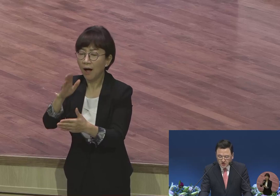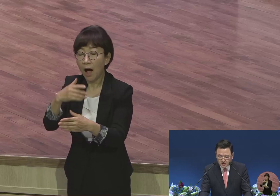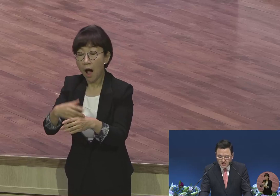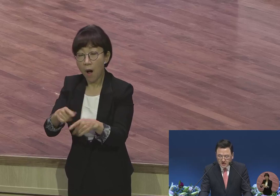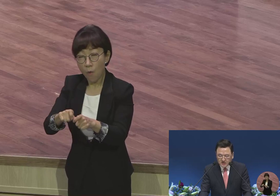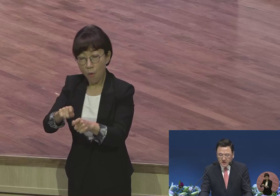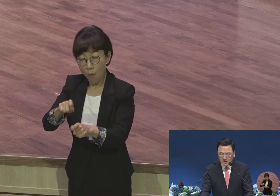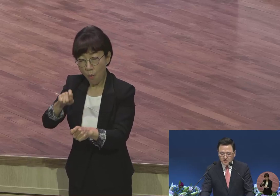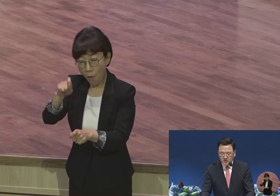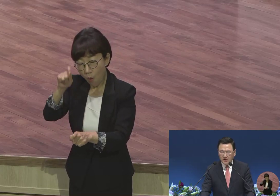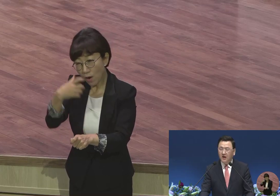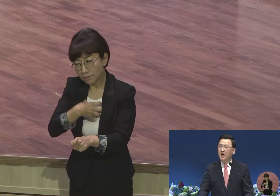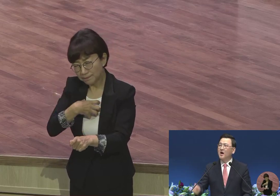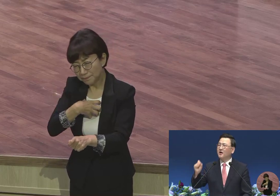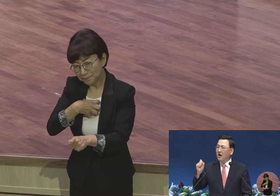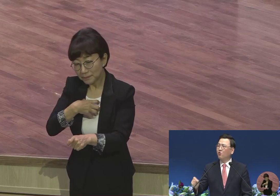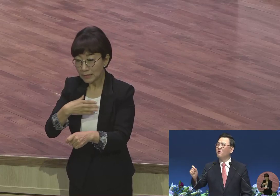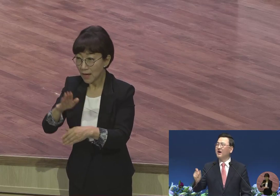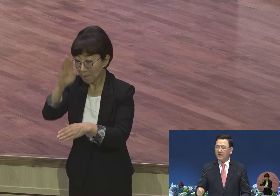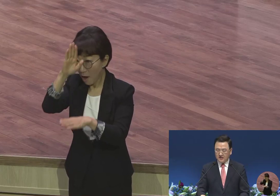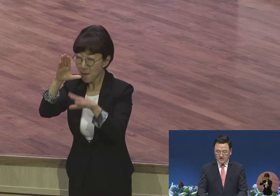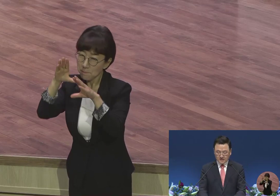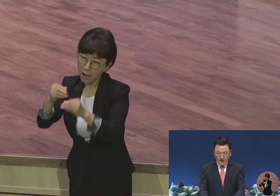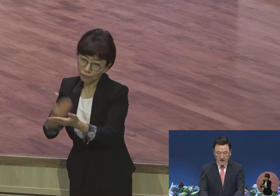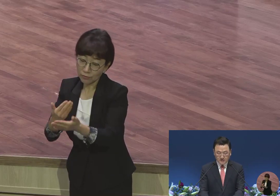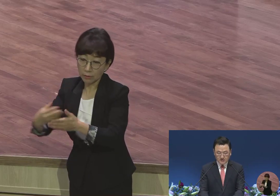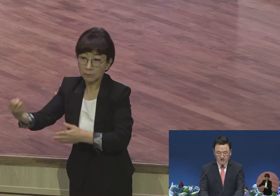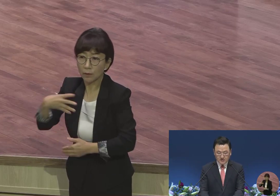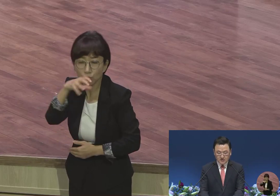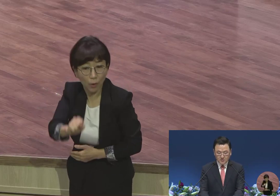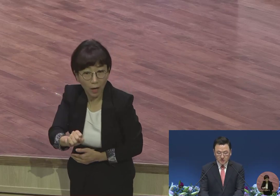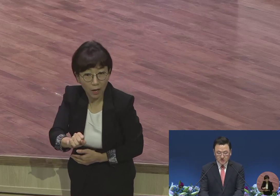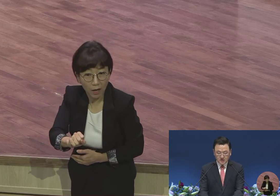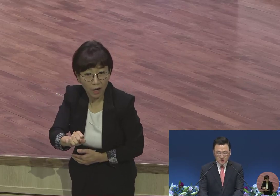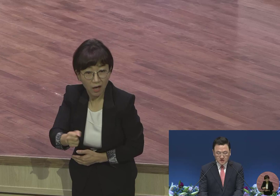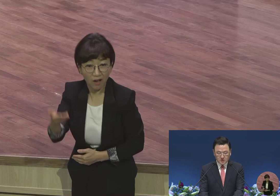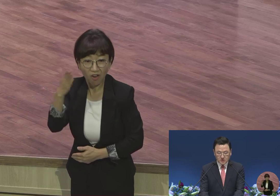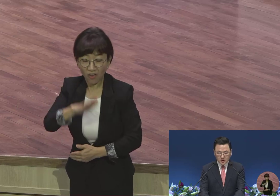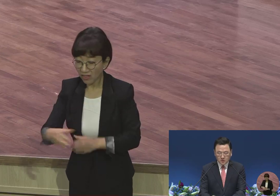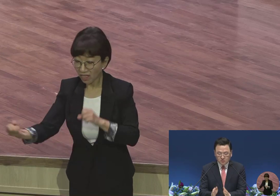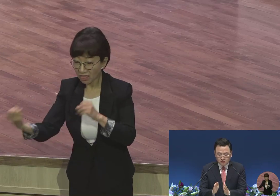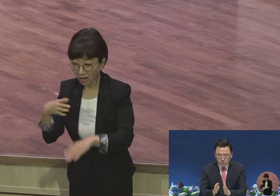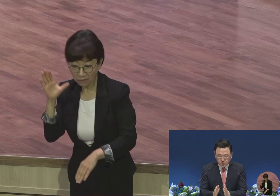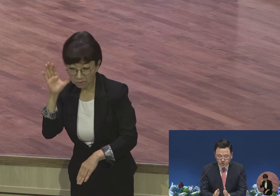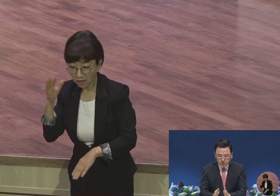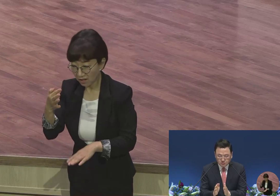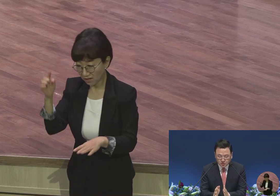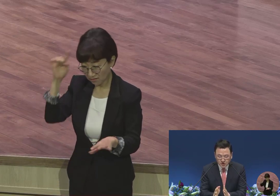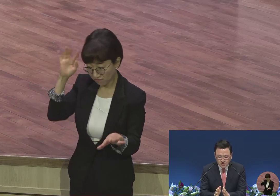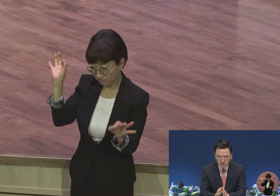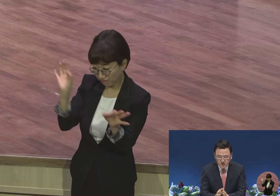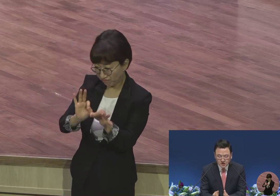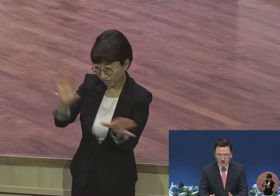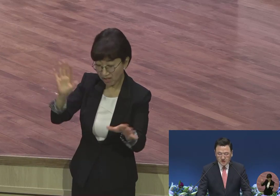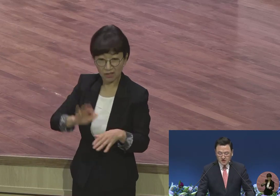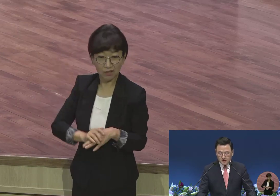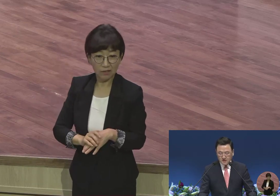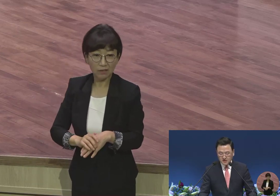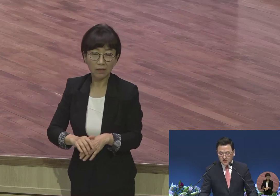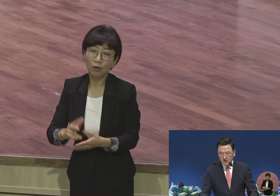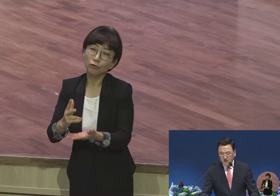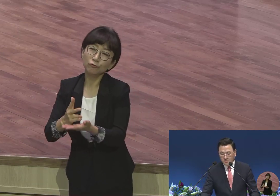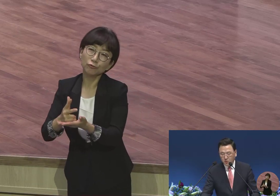동안 저주 같은 인생을 살았습니다 라고 말해야 되는데 그 병자의 대답은 주여 물이 움직일